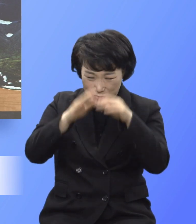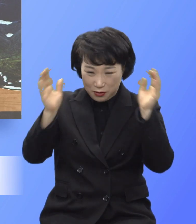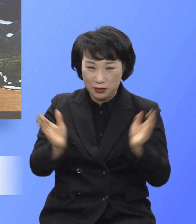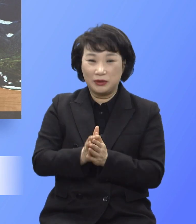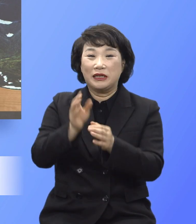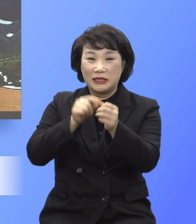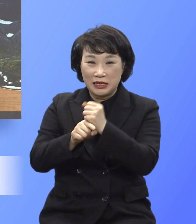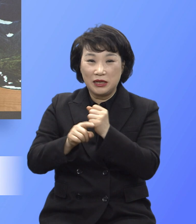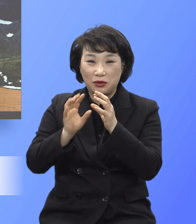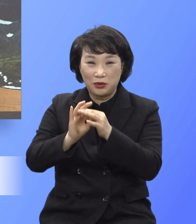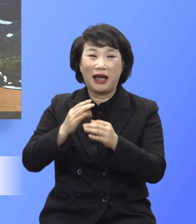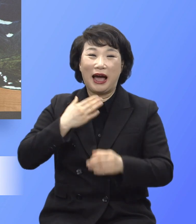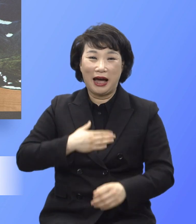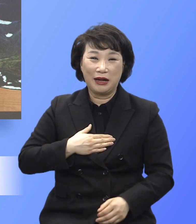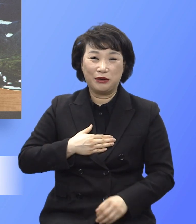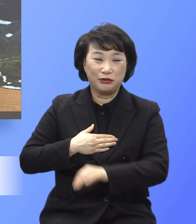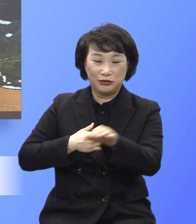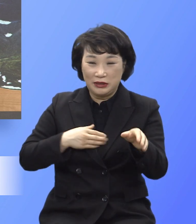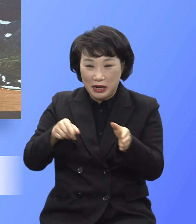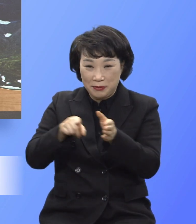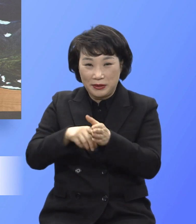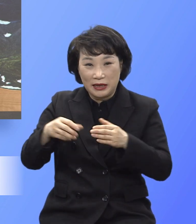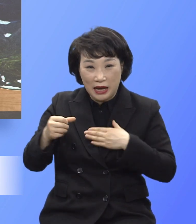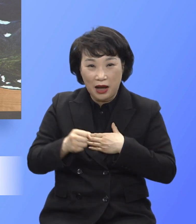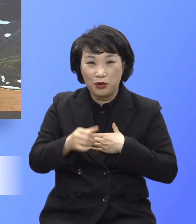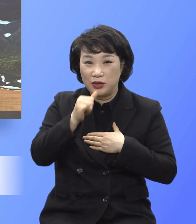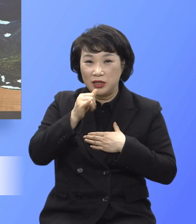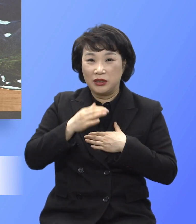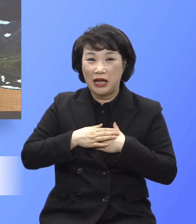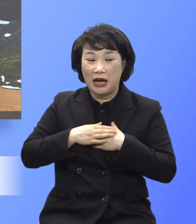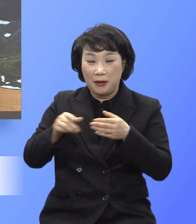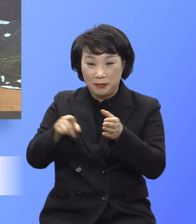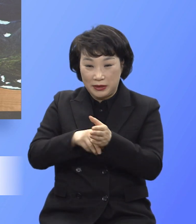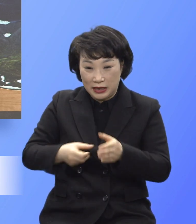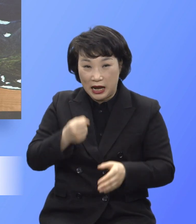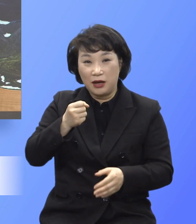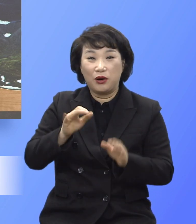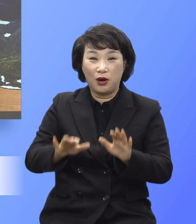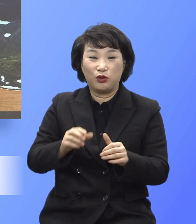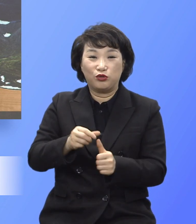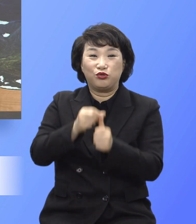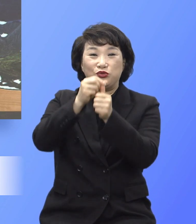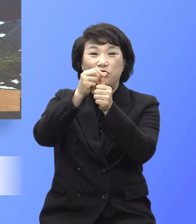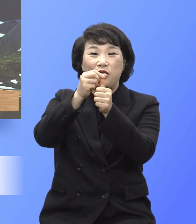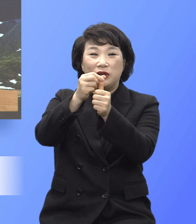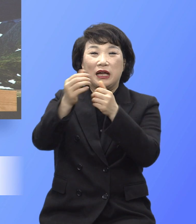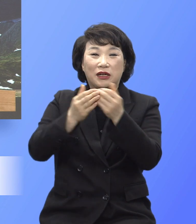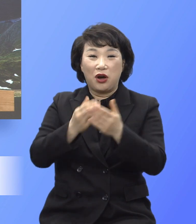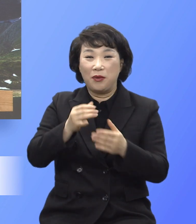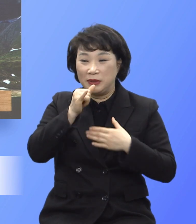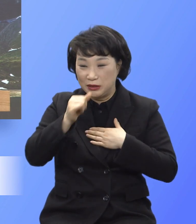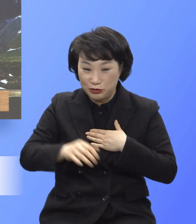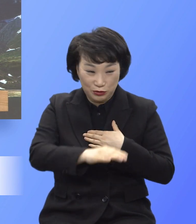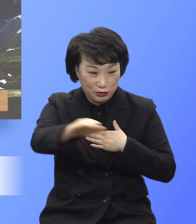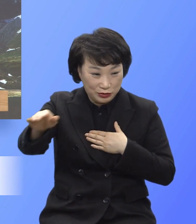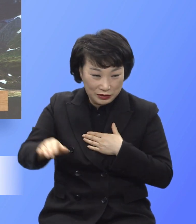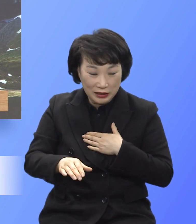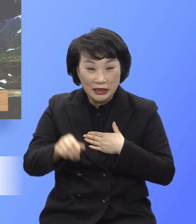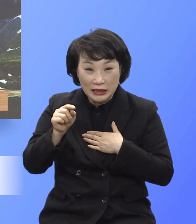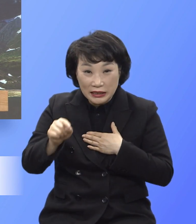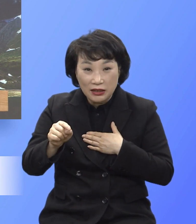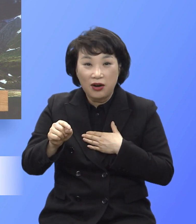진리를 통해 알고 우리가 믿음을 가졌고 믿음으로 구원의 경험을 가졌으니